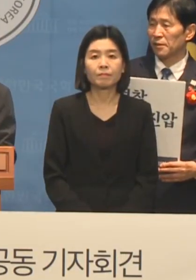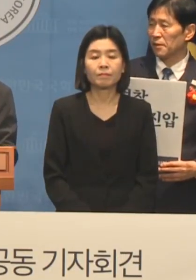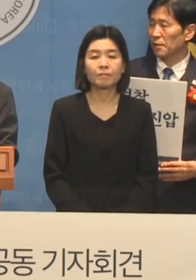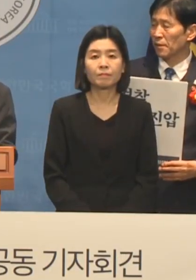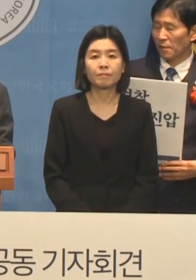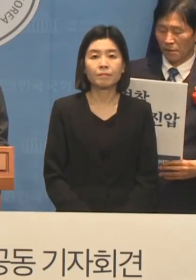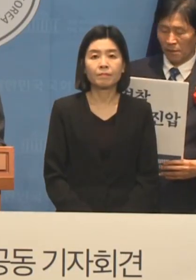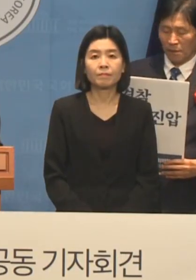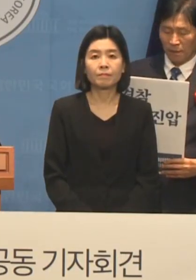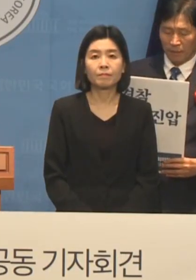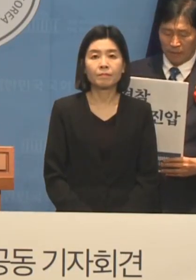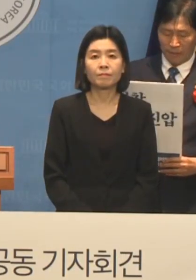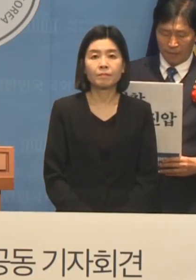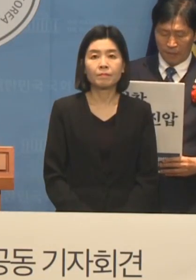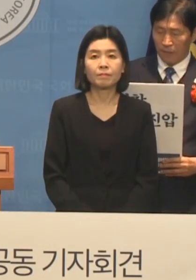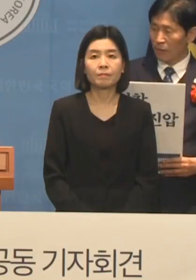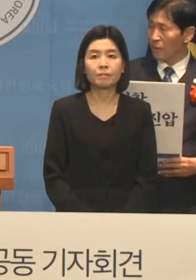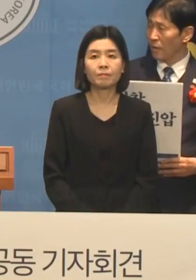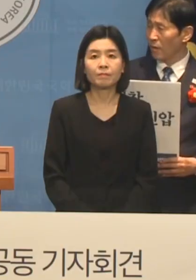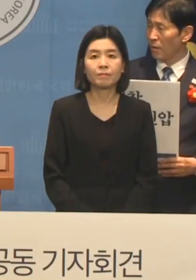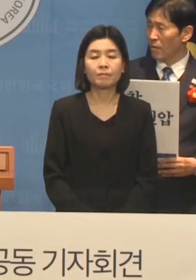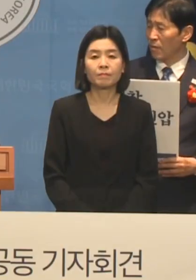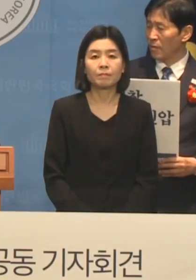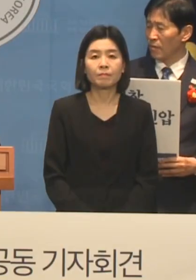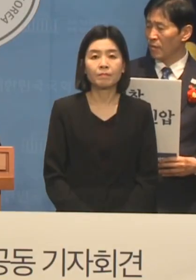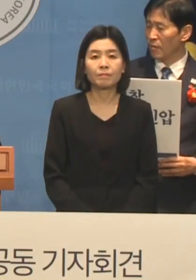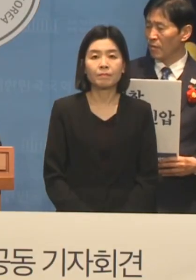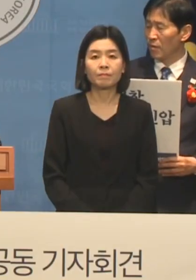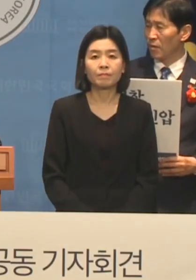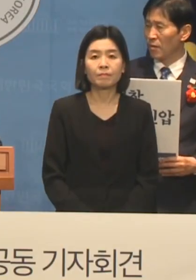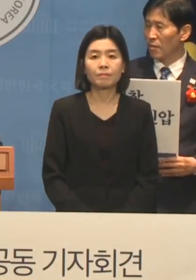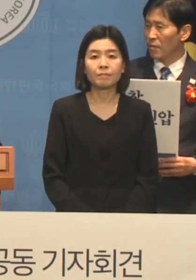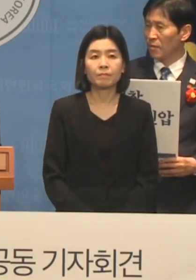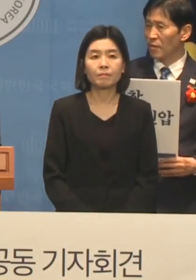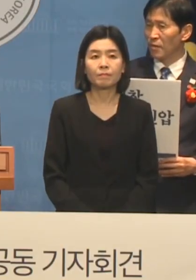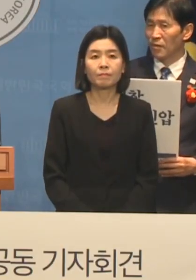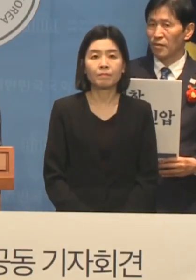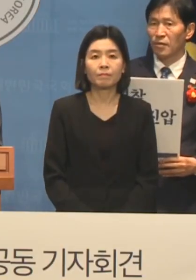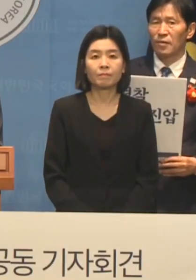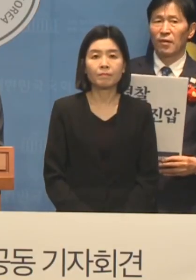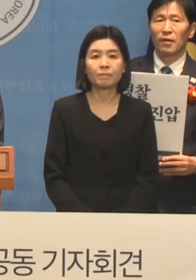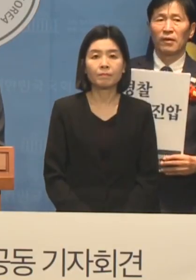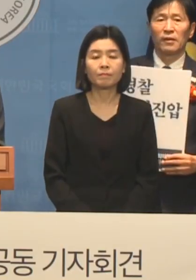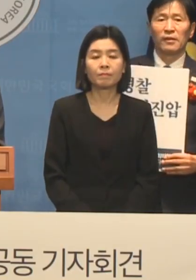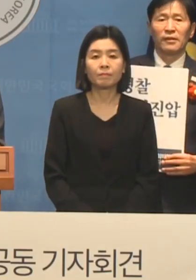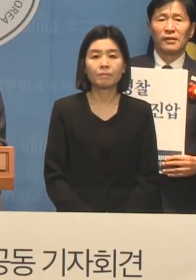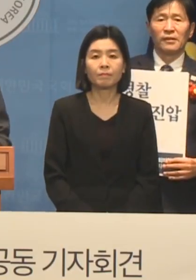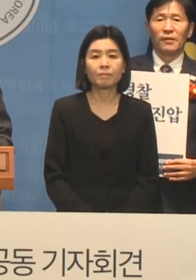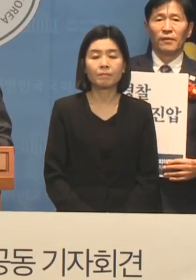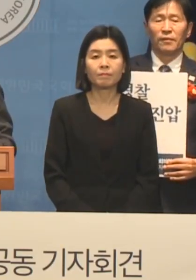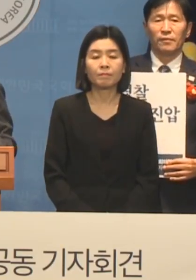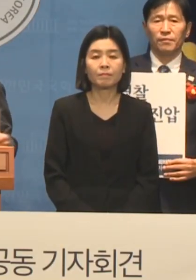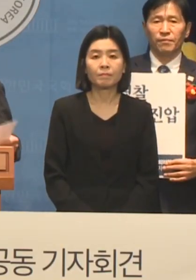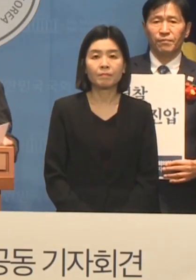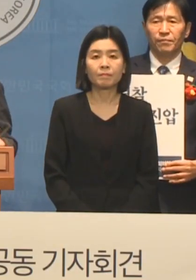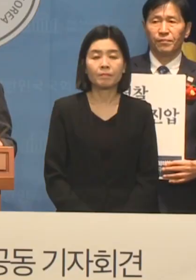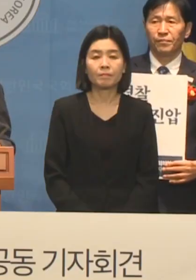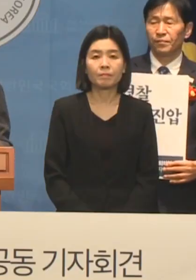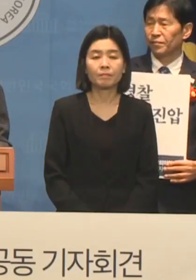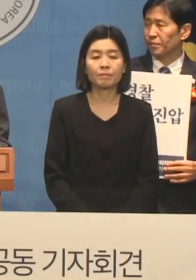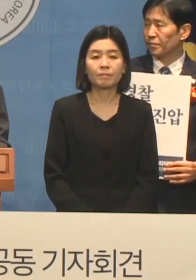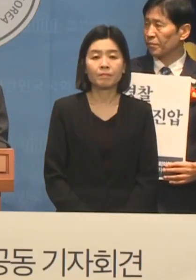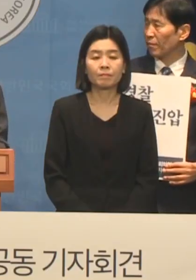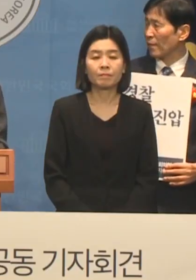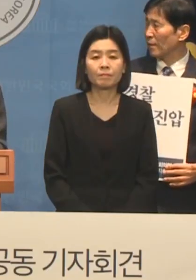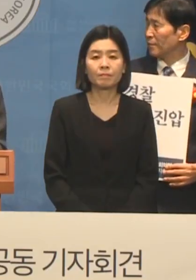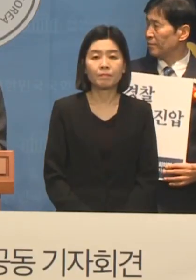나누셨죠? 예. 조국혁신당 의원님들 안 오셨네. 네네네 반갑습니다. 예 그렇게 할게요. 이용훈